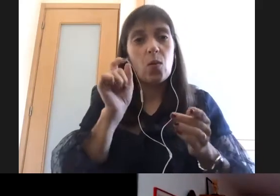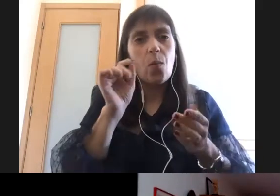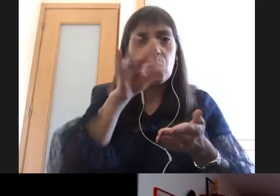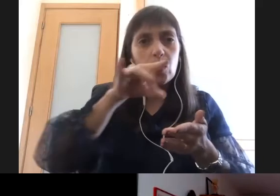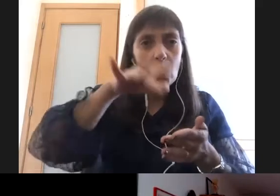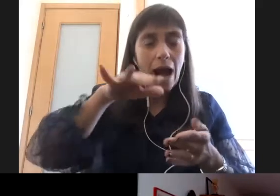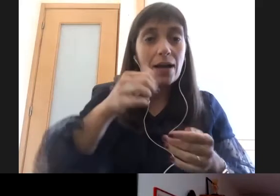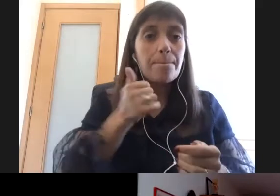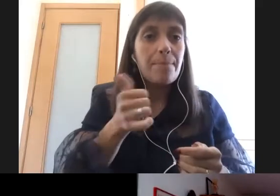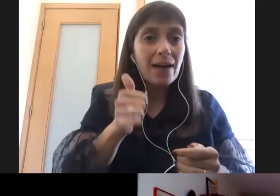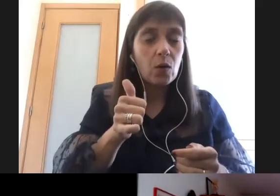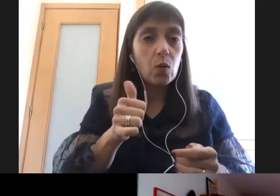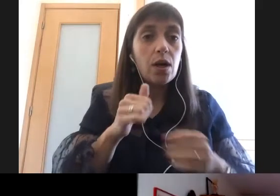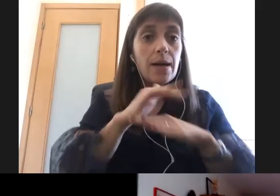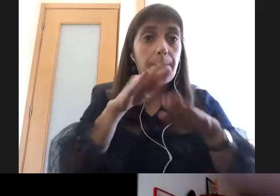é um bairro do Rio de Janeiro,